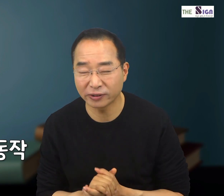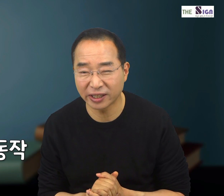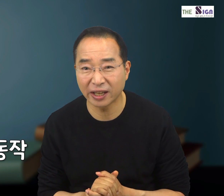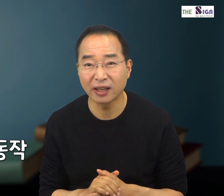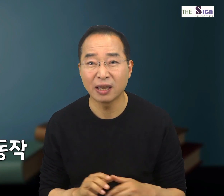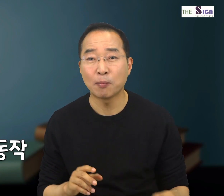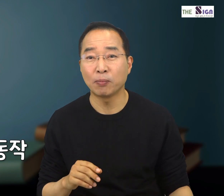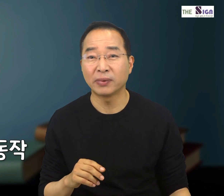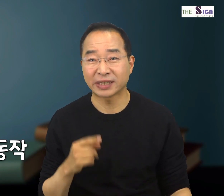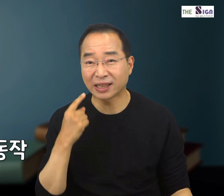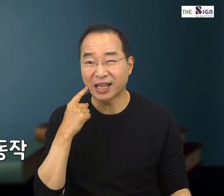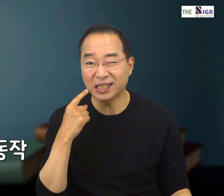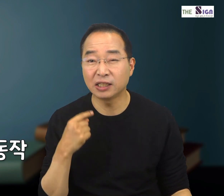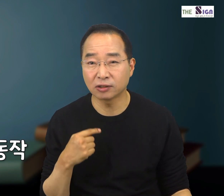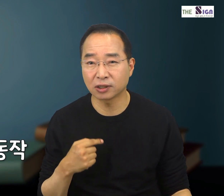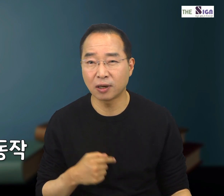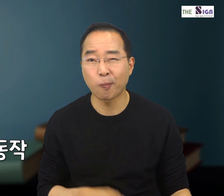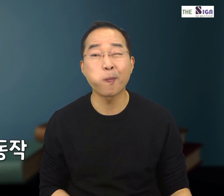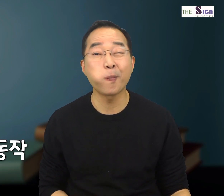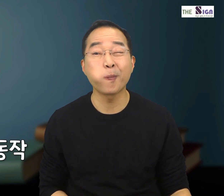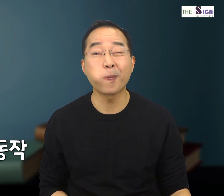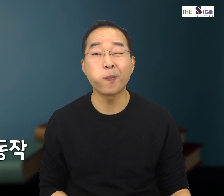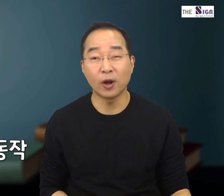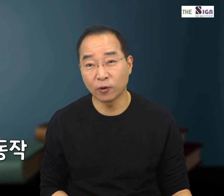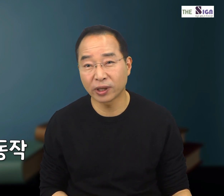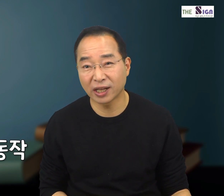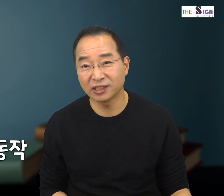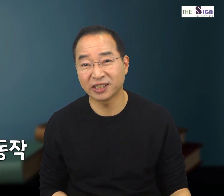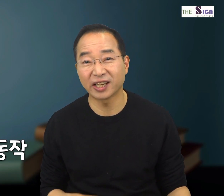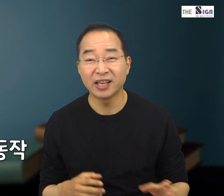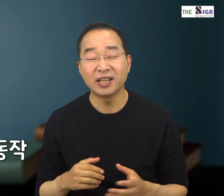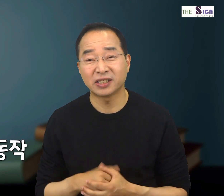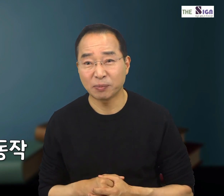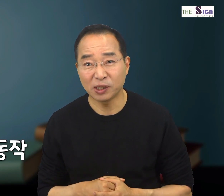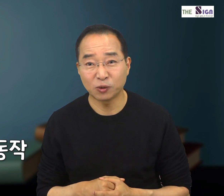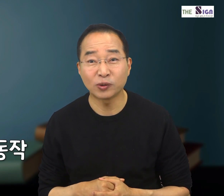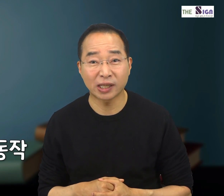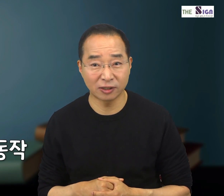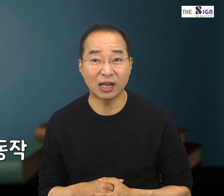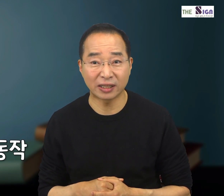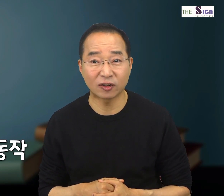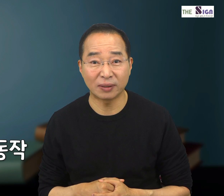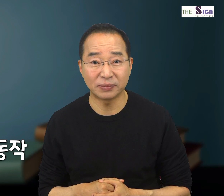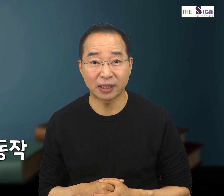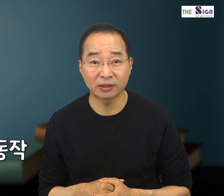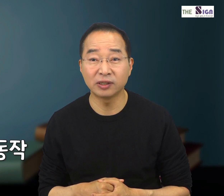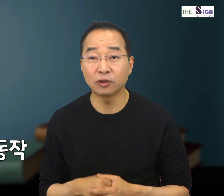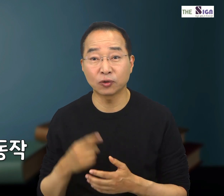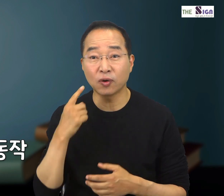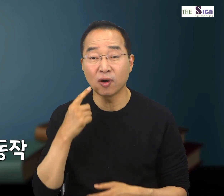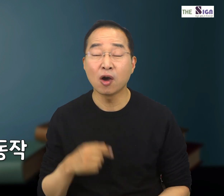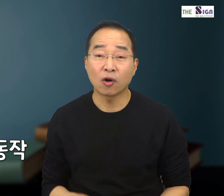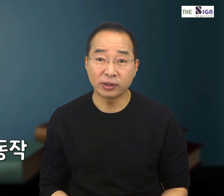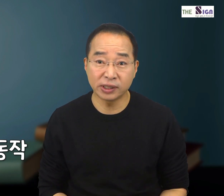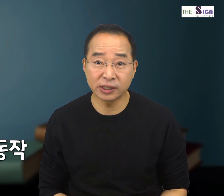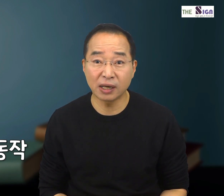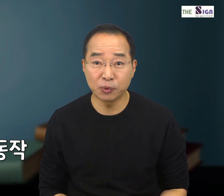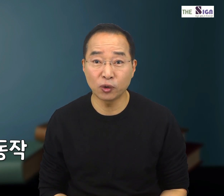먹었는데 사탕이 있는 것처럼 이렇게 하는 이제 재미있는 동작에서 나왔다고 합니다. 그래서 이것도 거짓이라는 표현을 합니다.